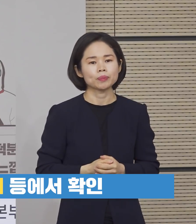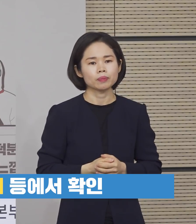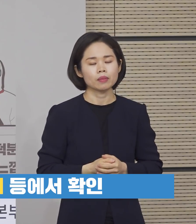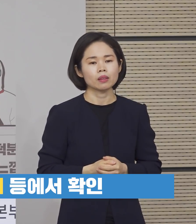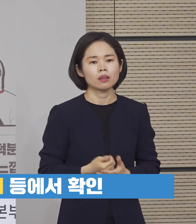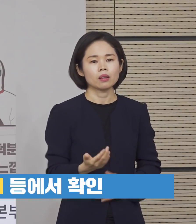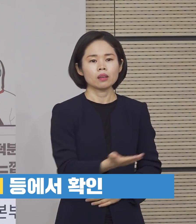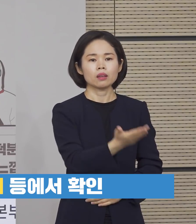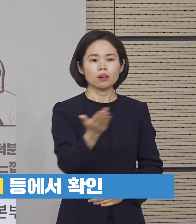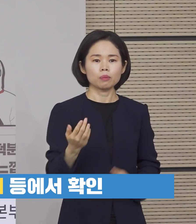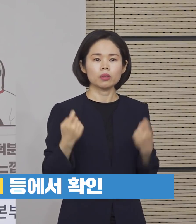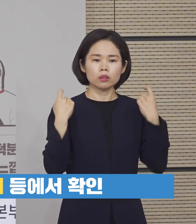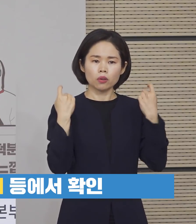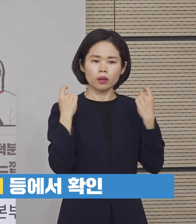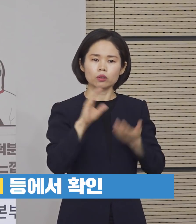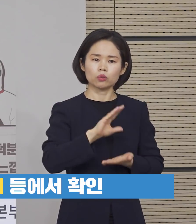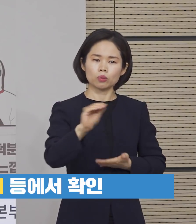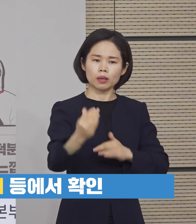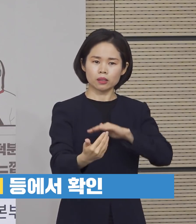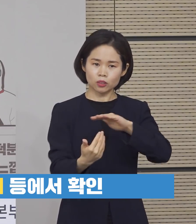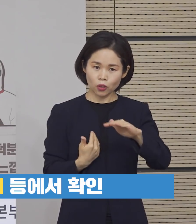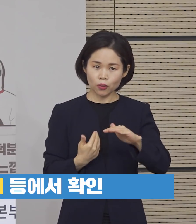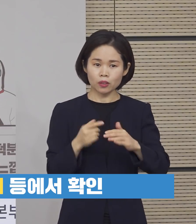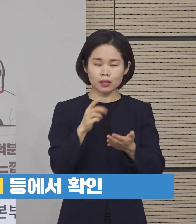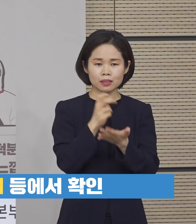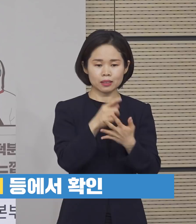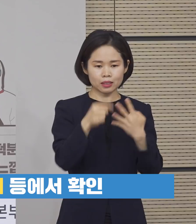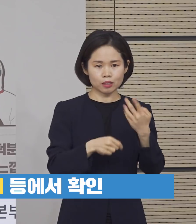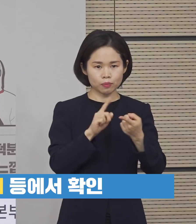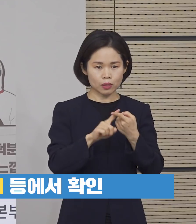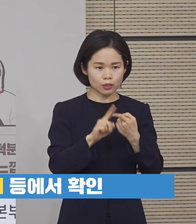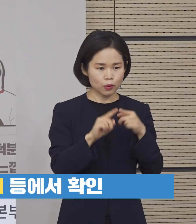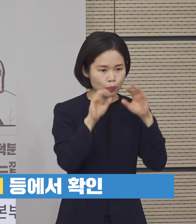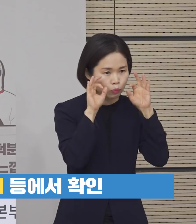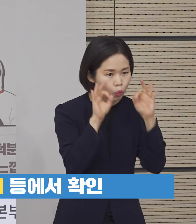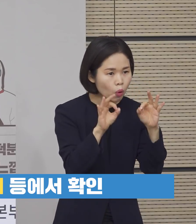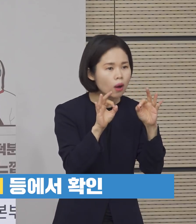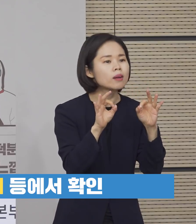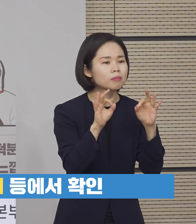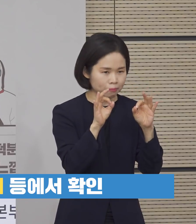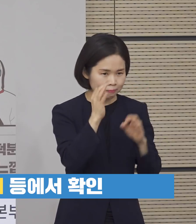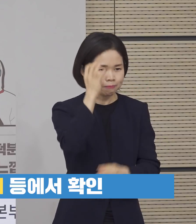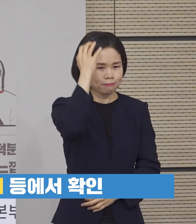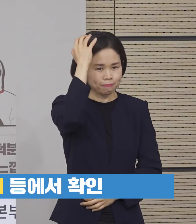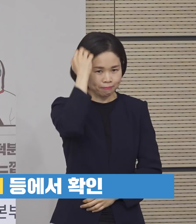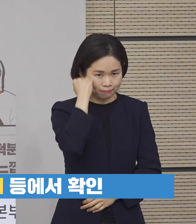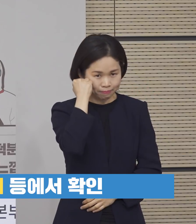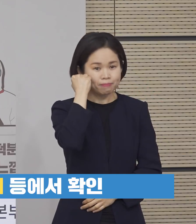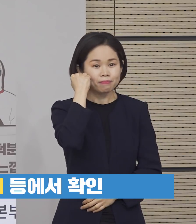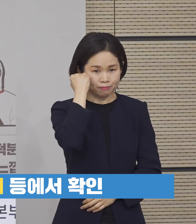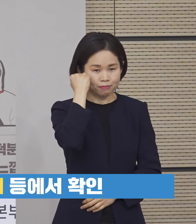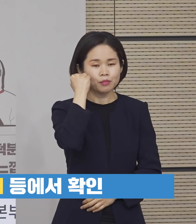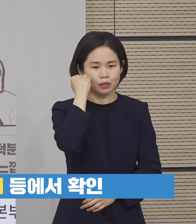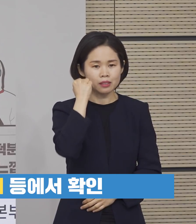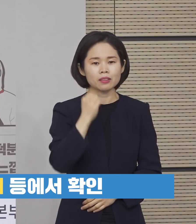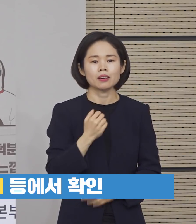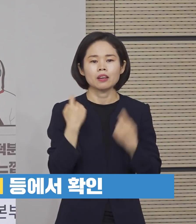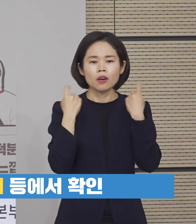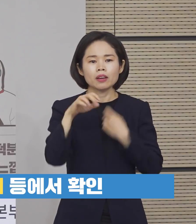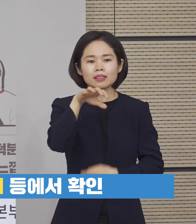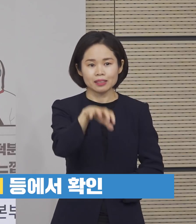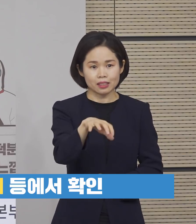있습니다. 국민 여러분들께서는 여행을 떠나시기 전에 관심을 가지시고 수칙을 숙지하여 주시기